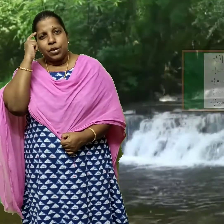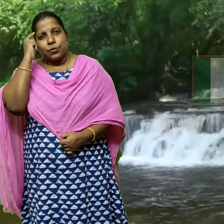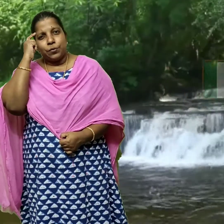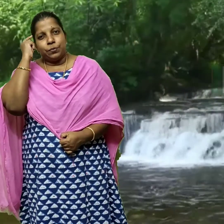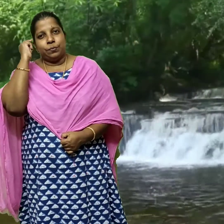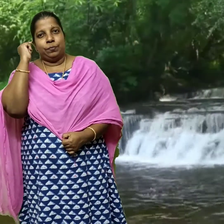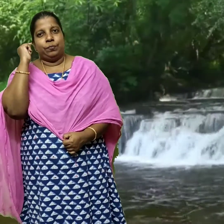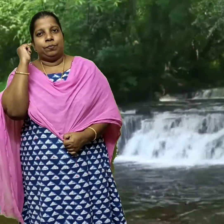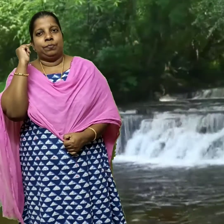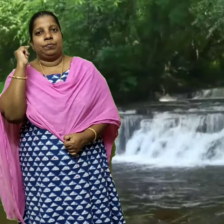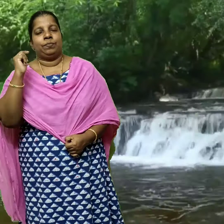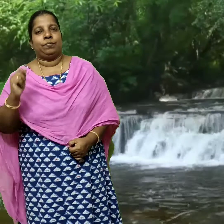മനസ്സിലായോ?